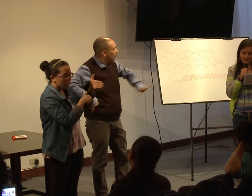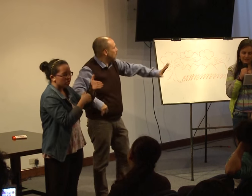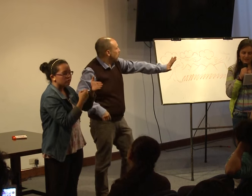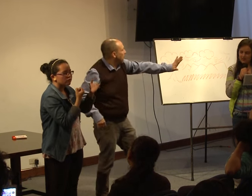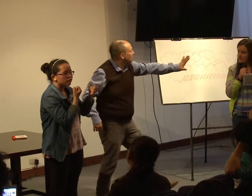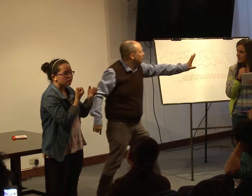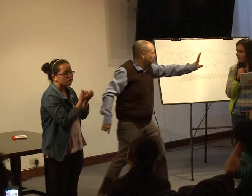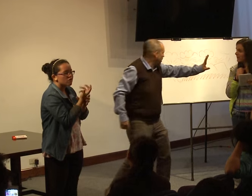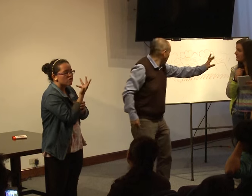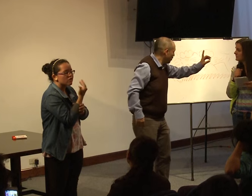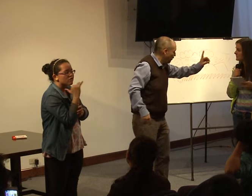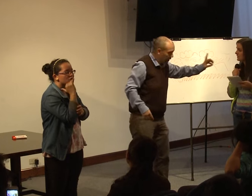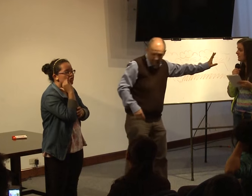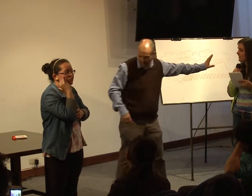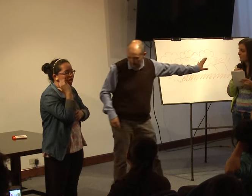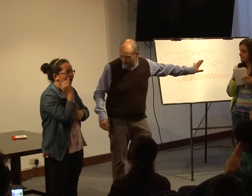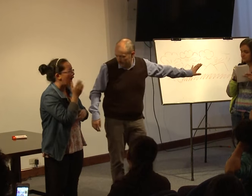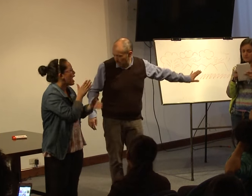sobre su pared allí.